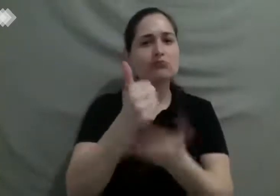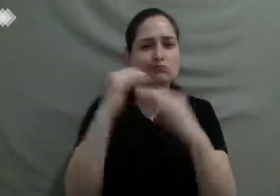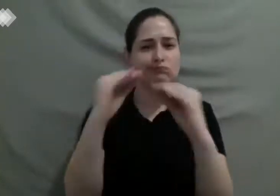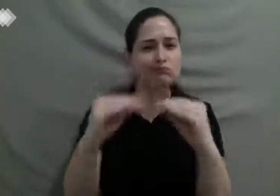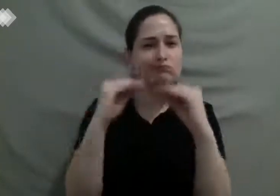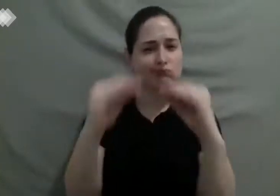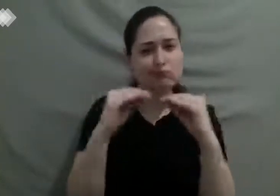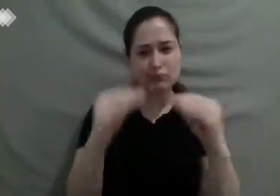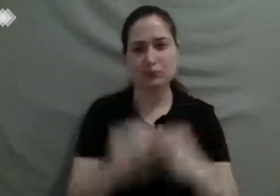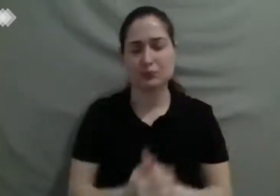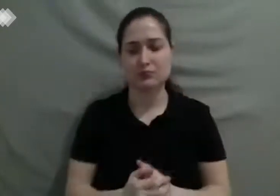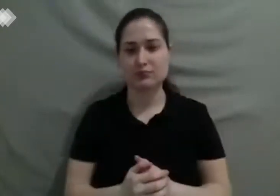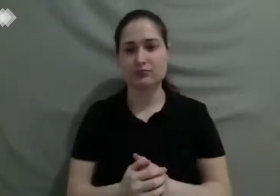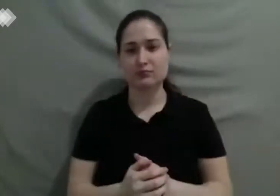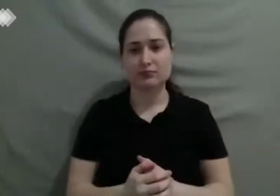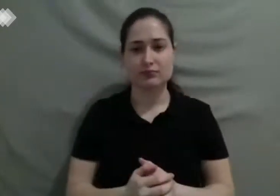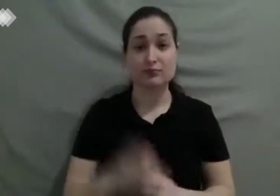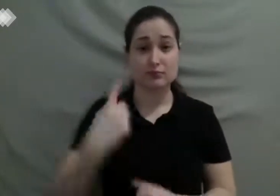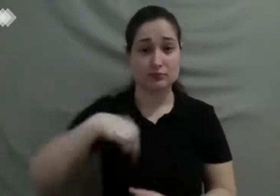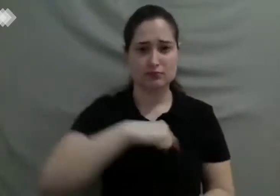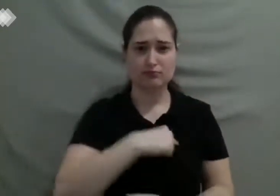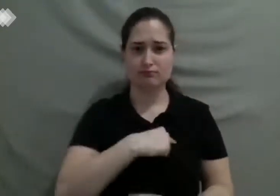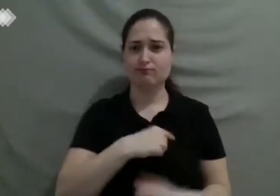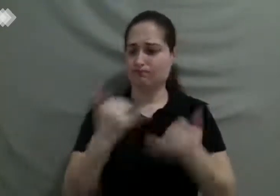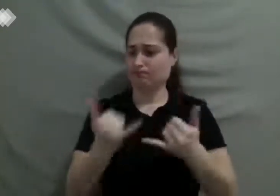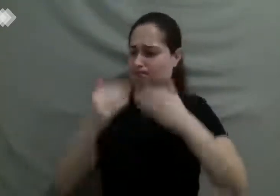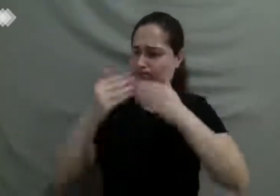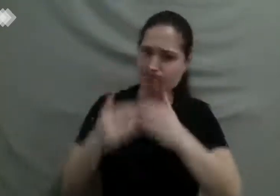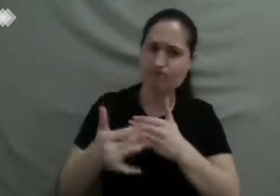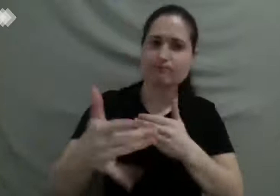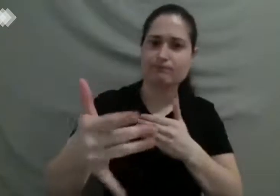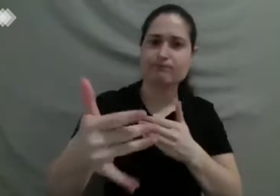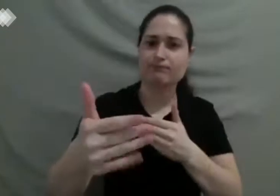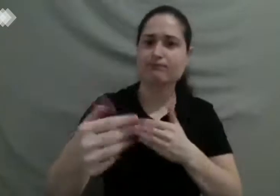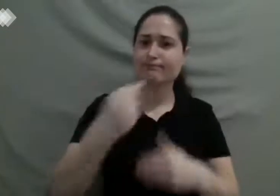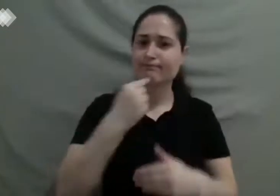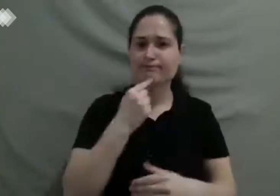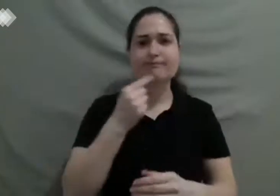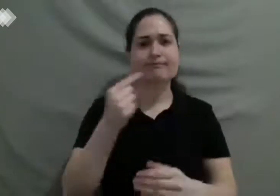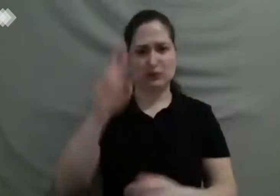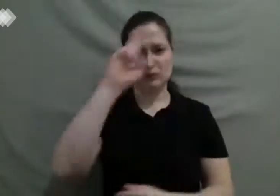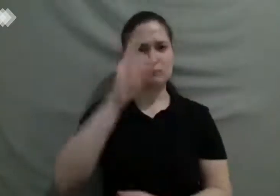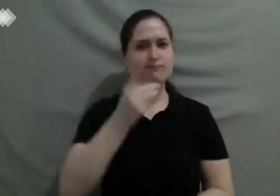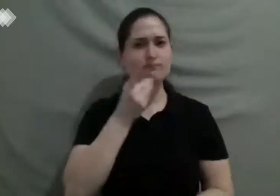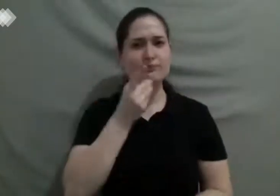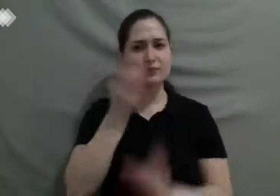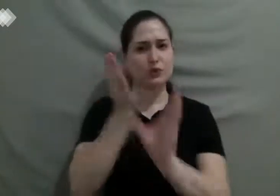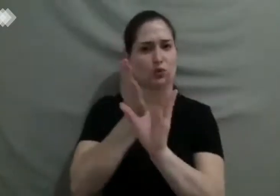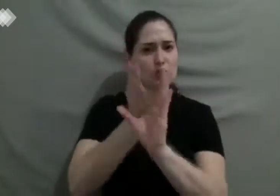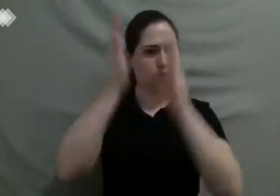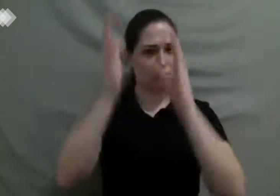adelante, nosotros decir que en República Dominicana los psicólogos y orientadores, antes de